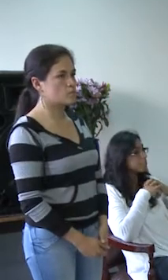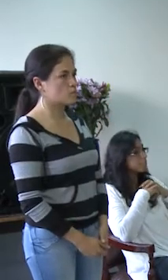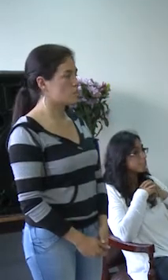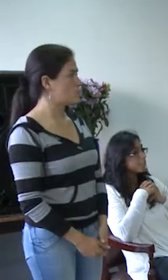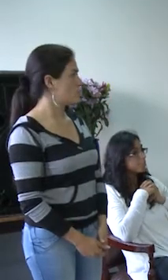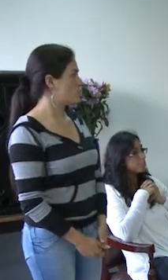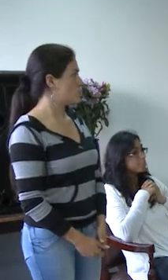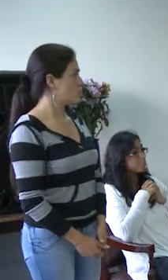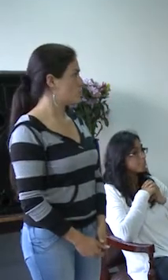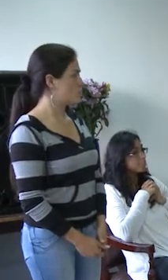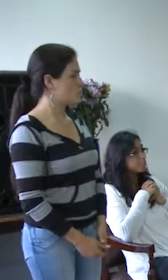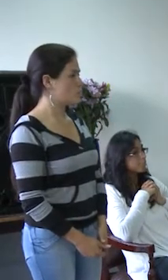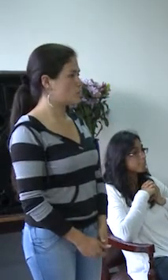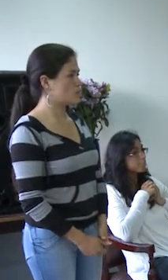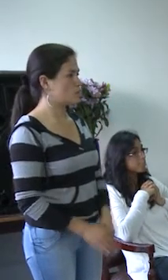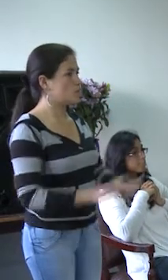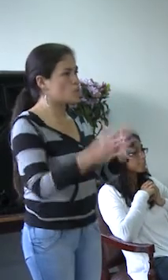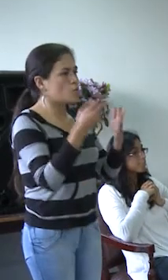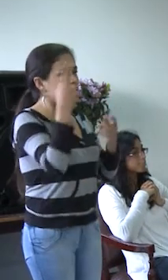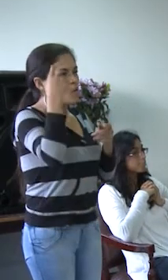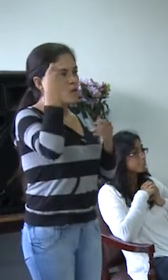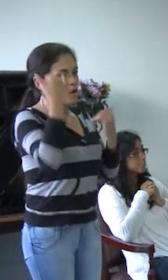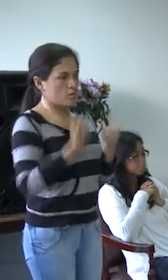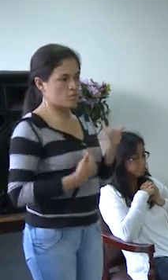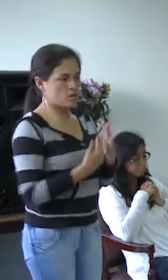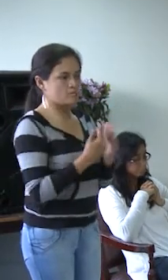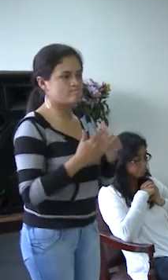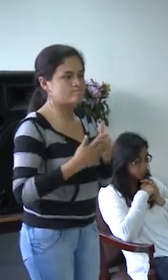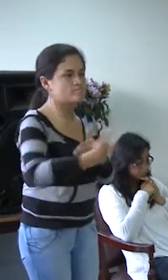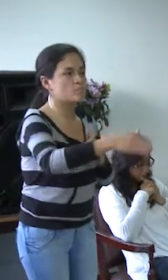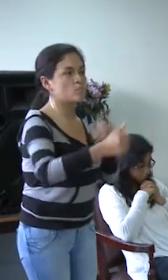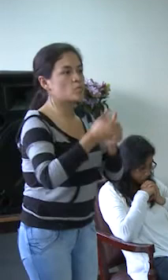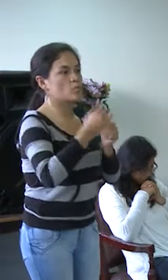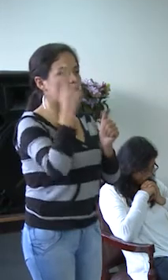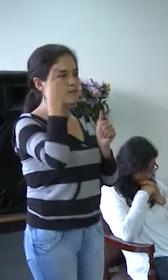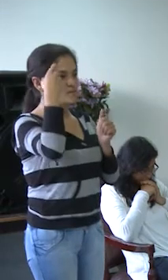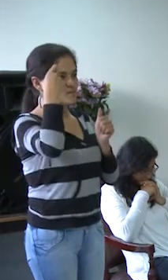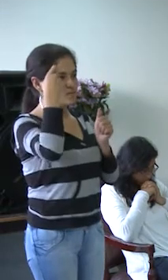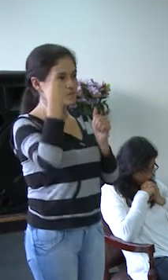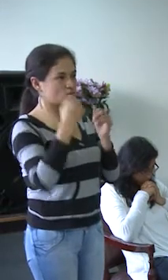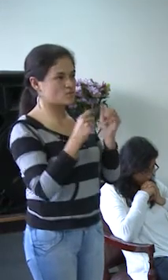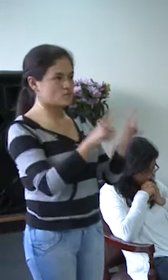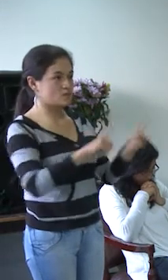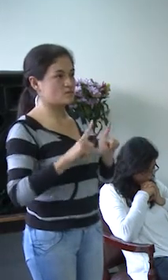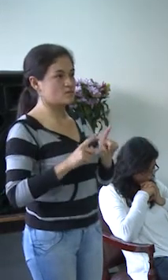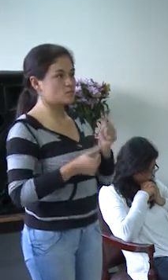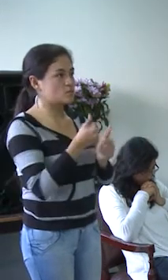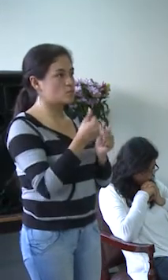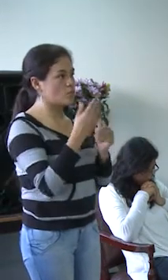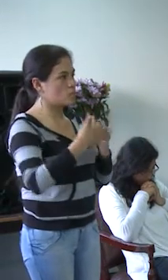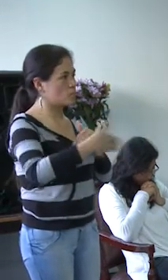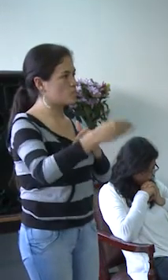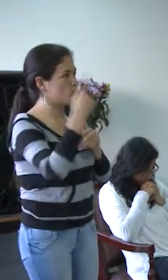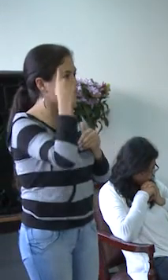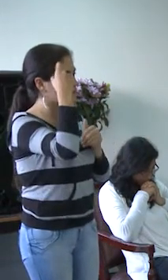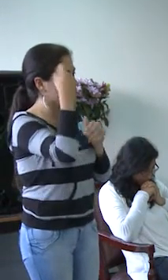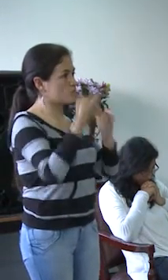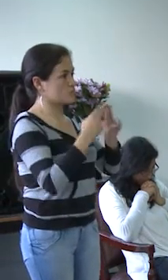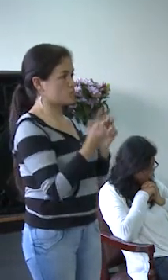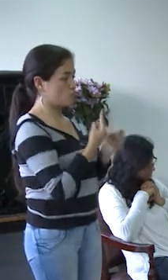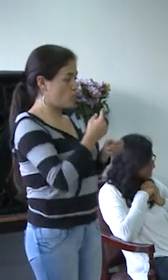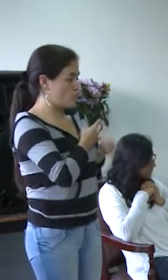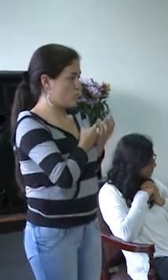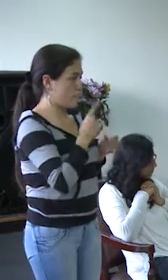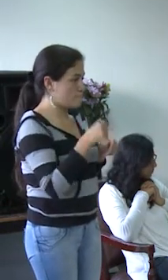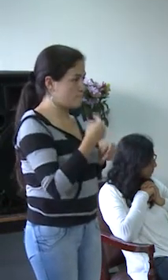de como cuáles son esos grandes retos de la licenciatura de cara, dijéramos, a la coyuntura del país, a